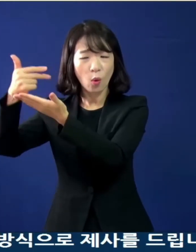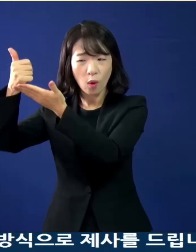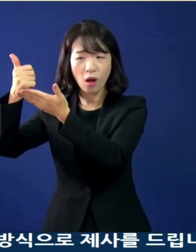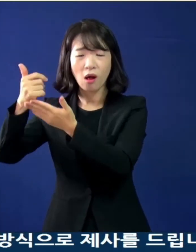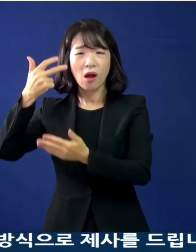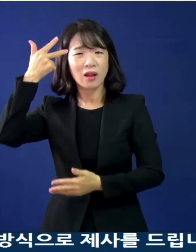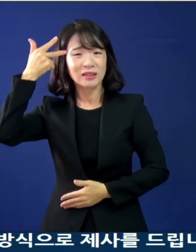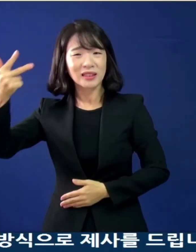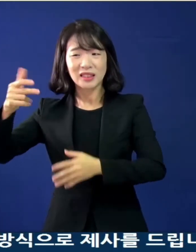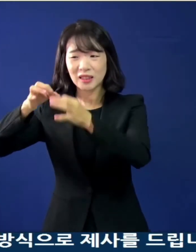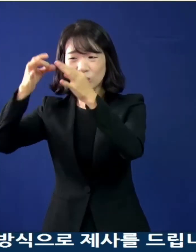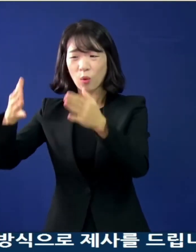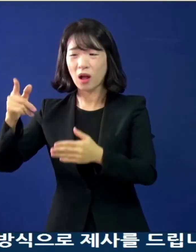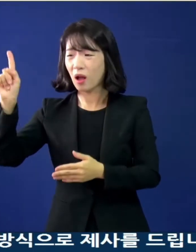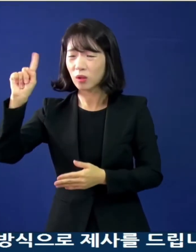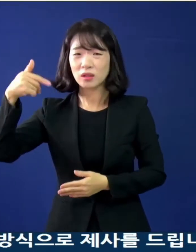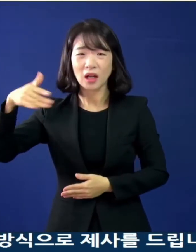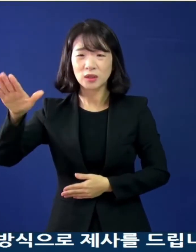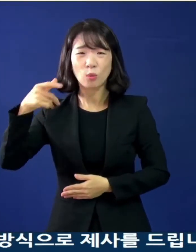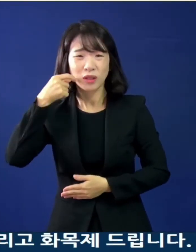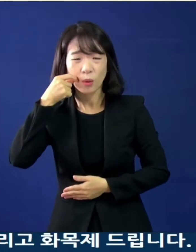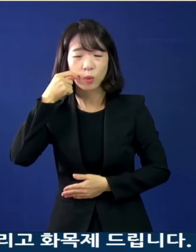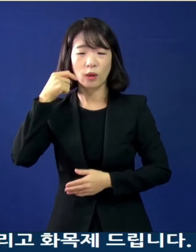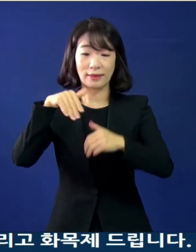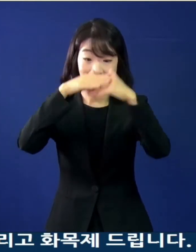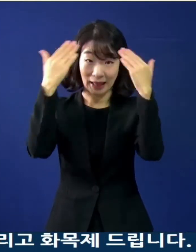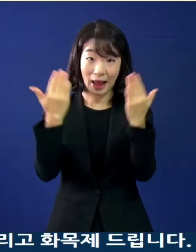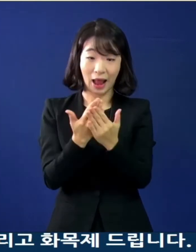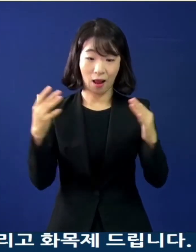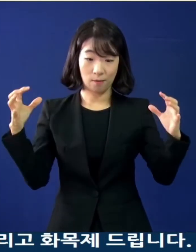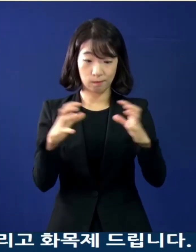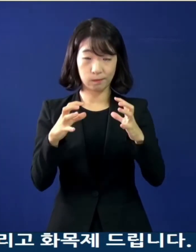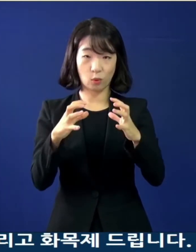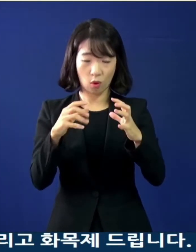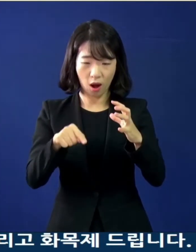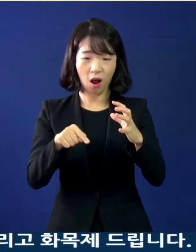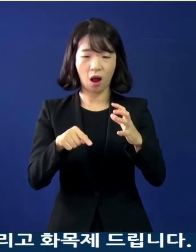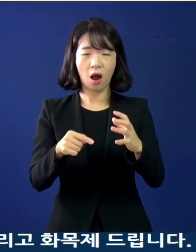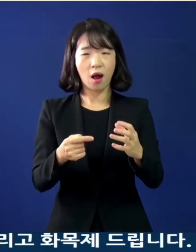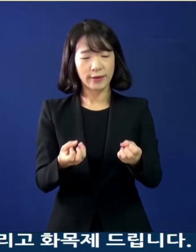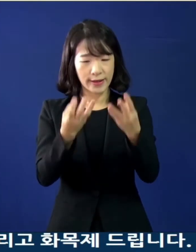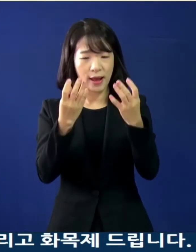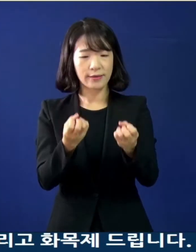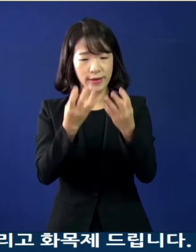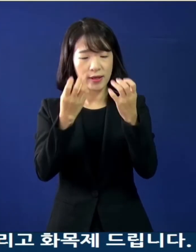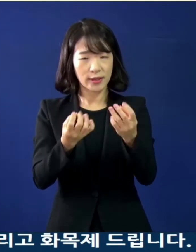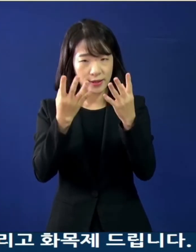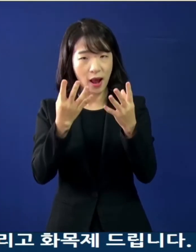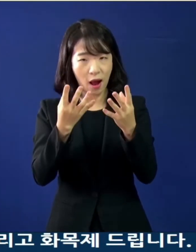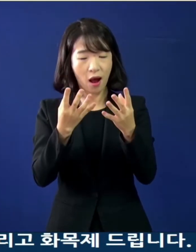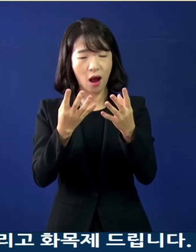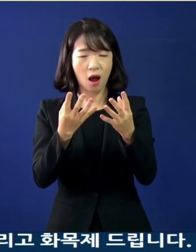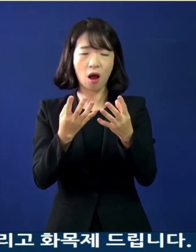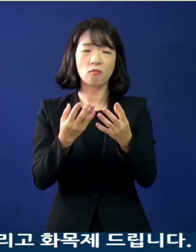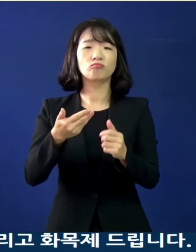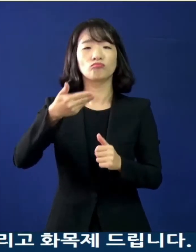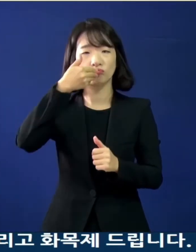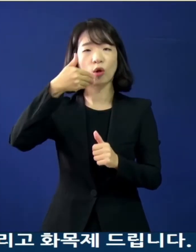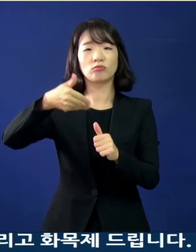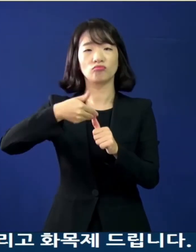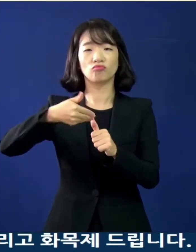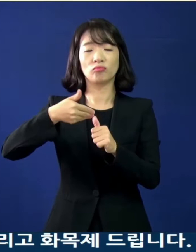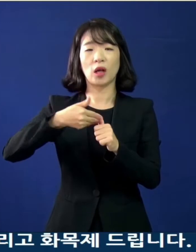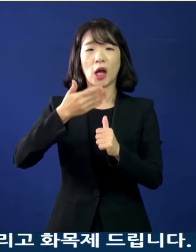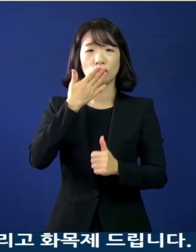아무 데도 못 가고 성막 주변에 다 온 성도, 온 그 백성이 있으라 그랬으면 뭐 먹는 거에 어떻게 공급이 된다 하더라도